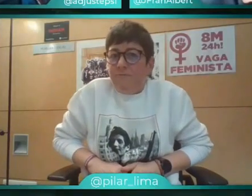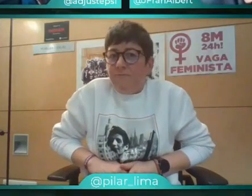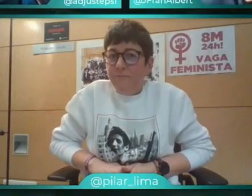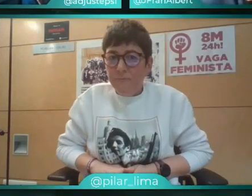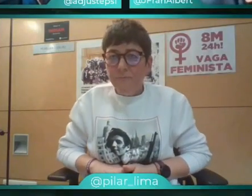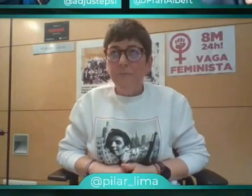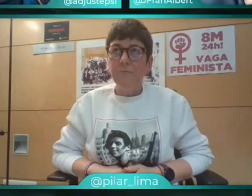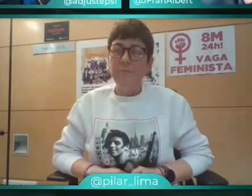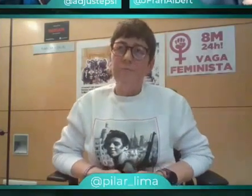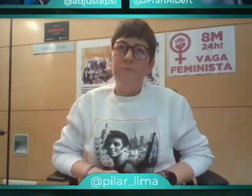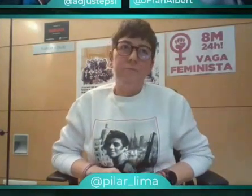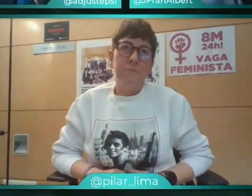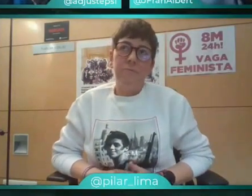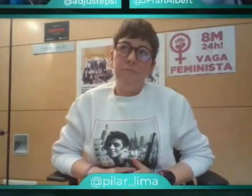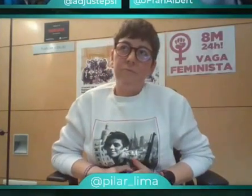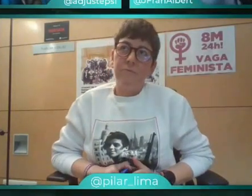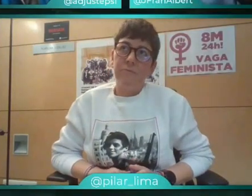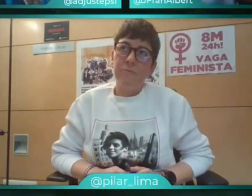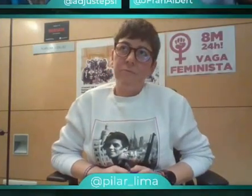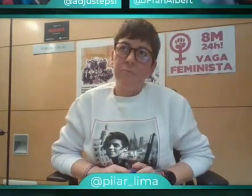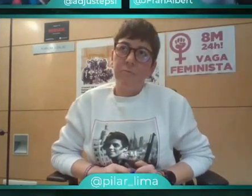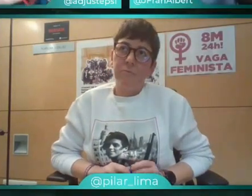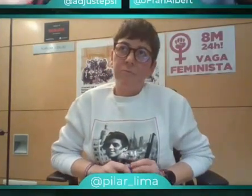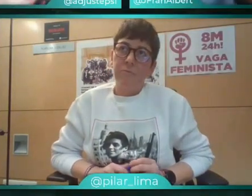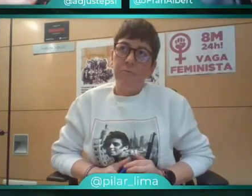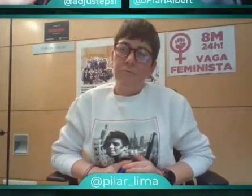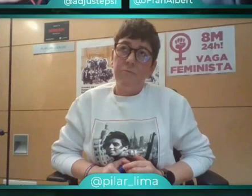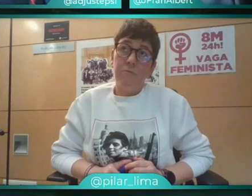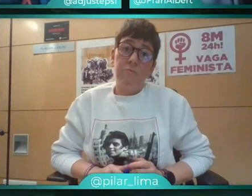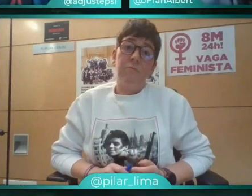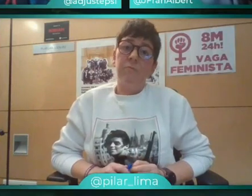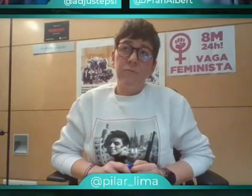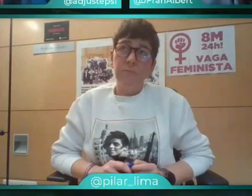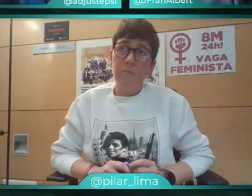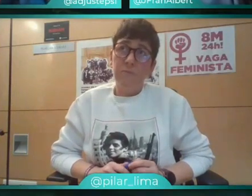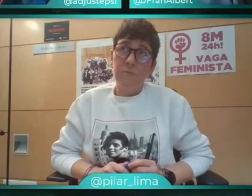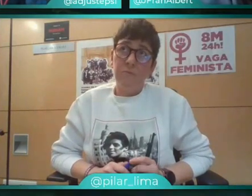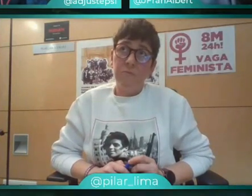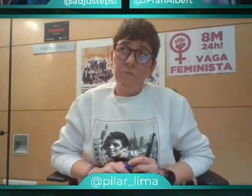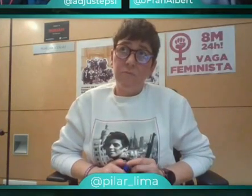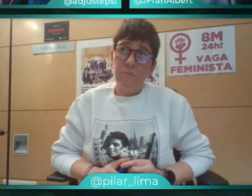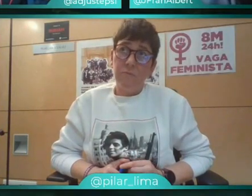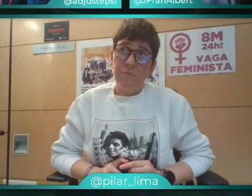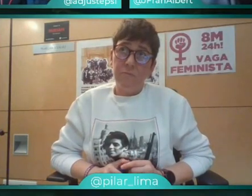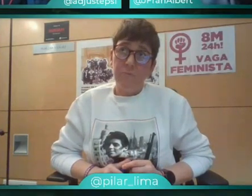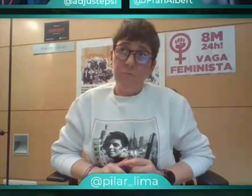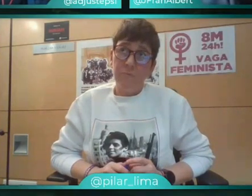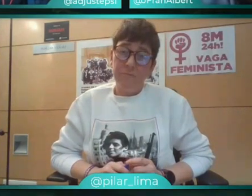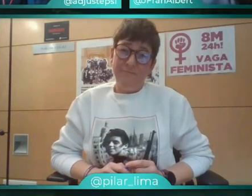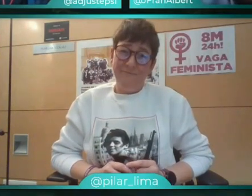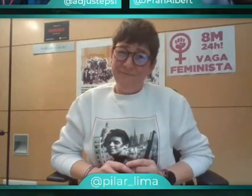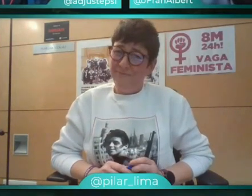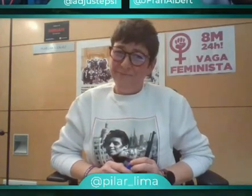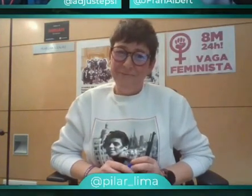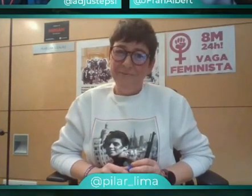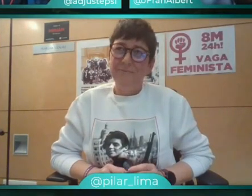sí aunque bueno el caso de begoña Es que la teoría está de la conspiración le ha costado un poco